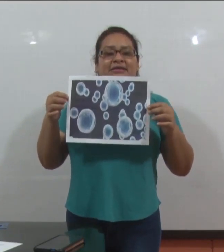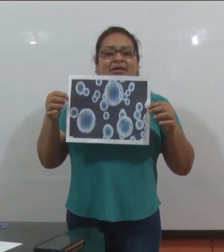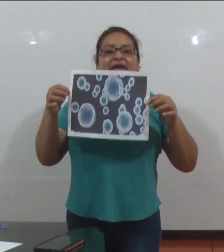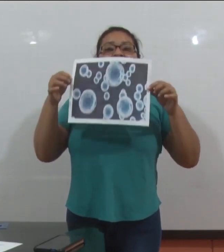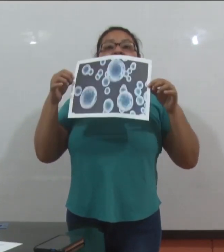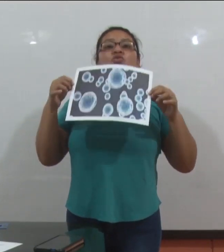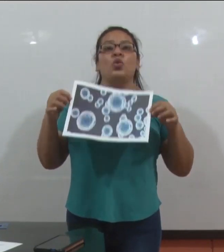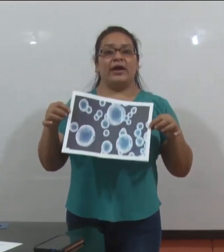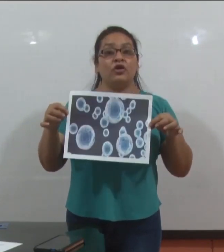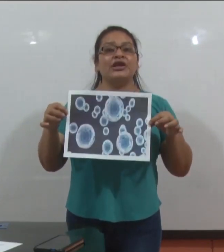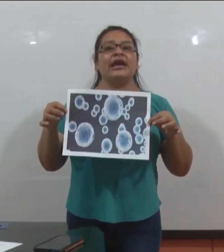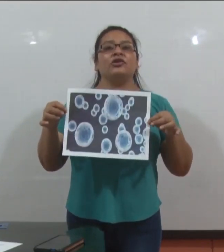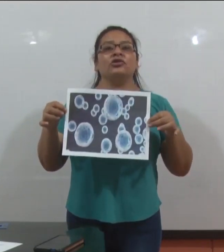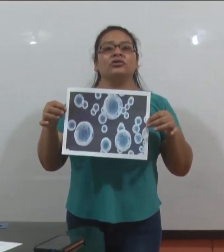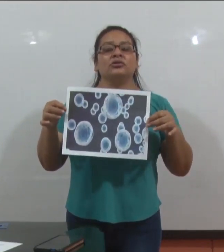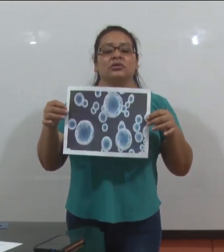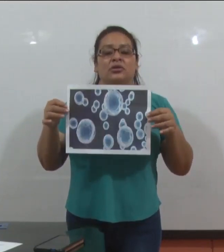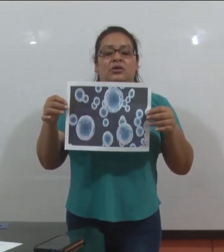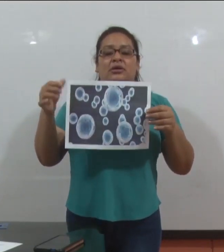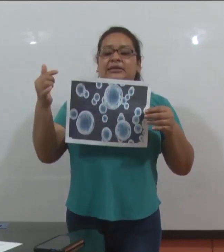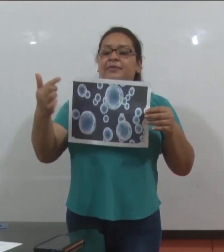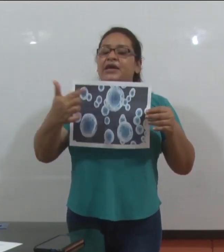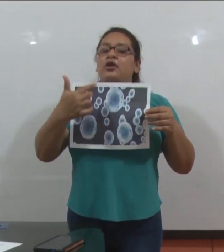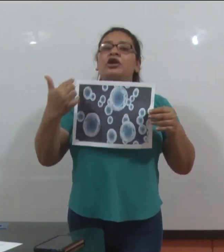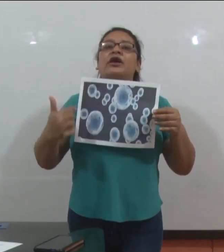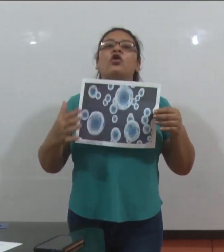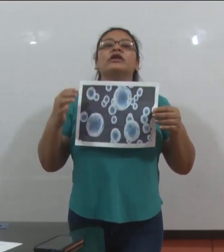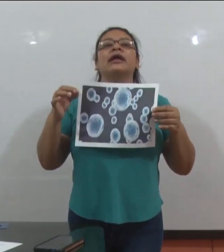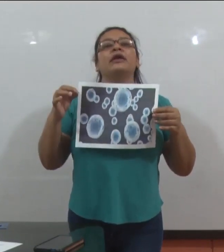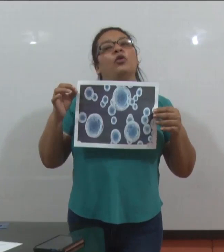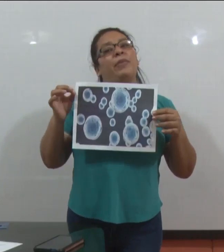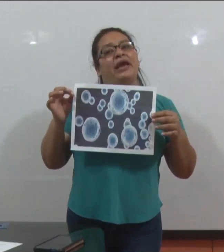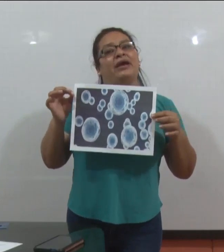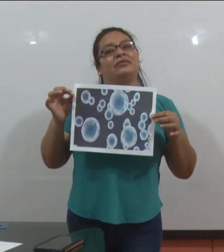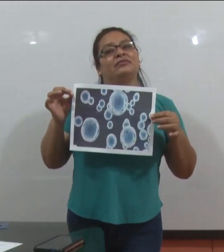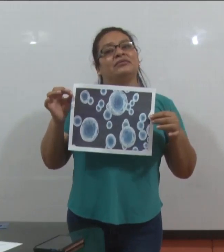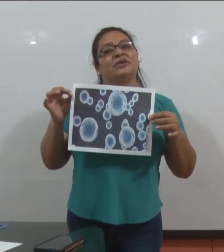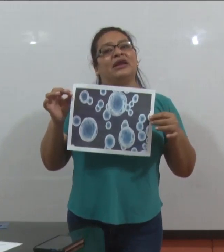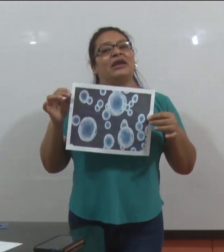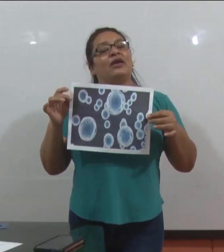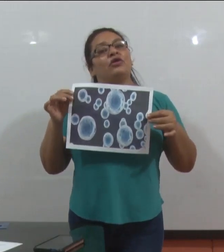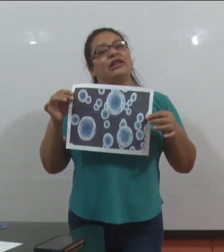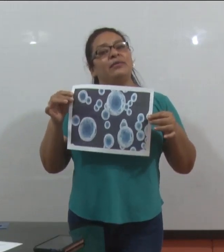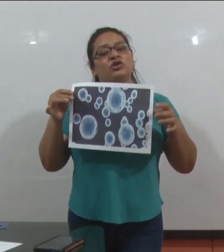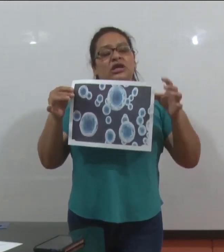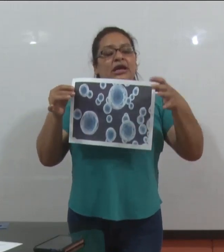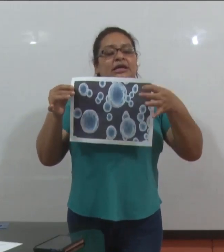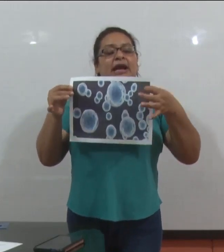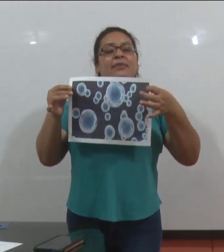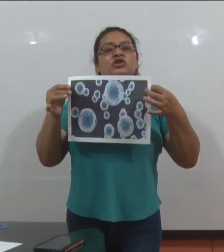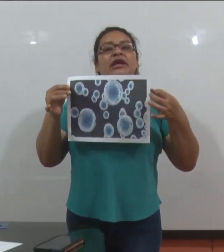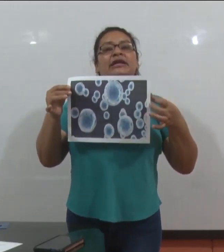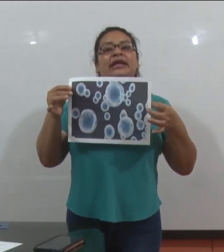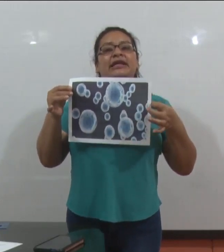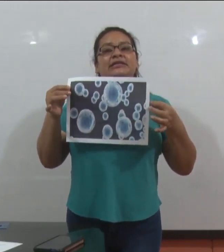que es un nuevo reino, también lo recorta y lo pega. Recordemos y hagamos